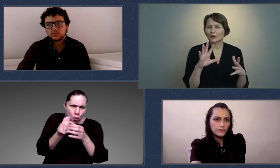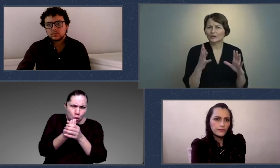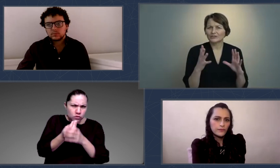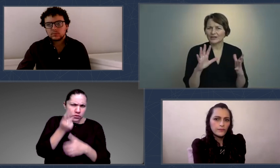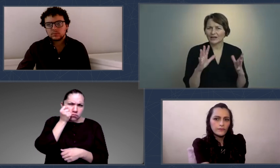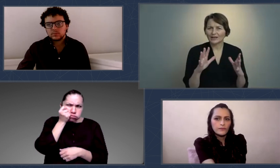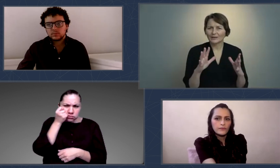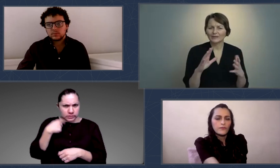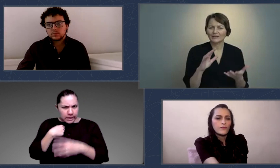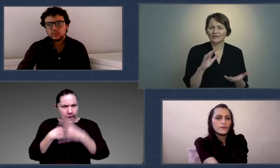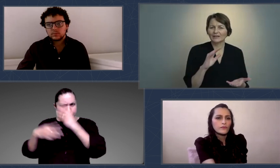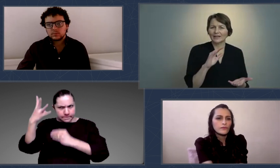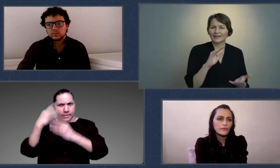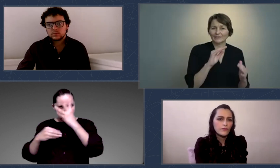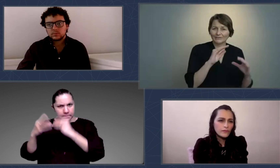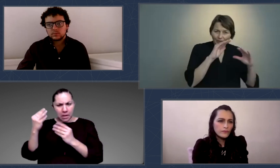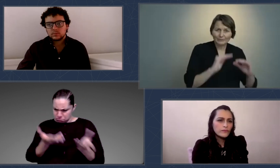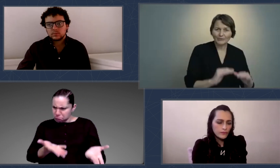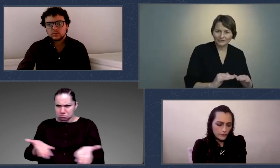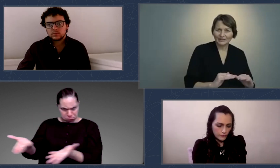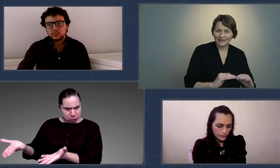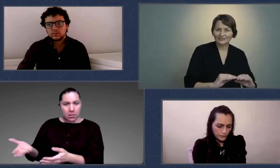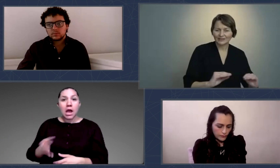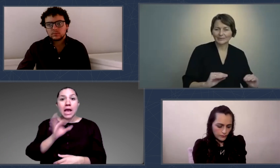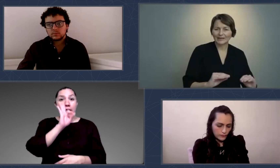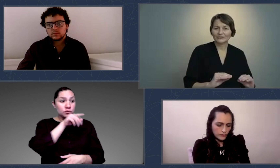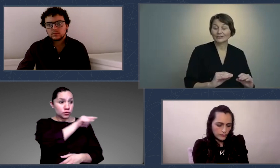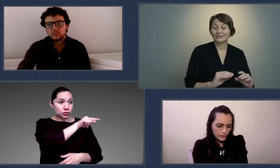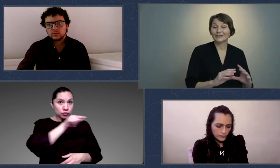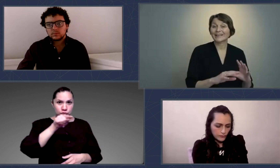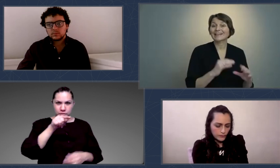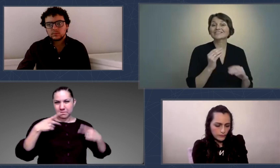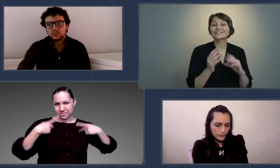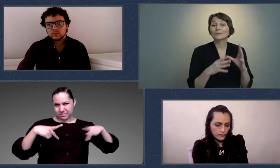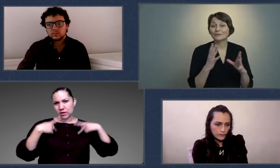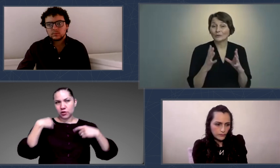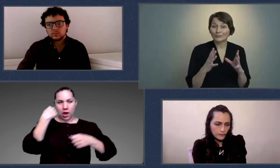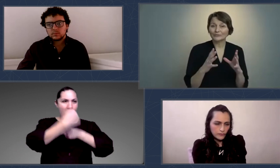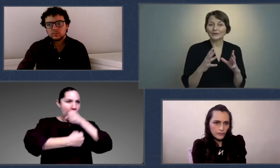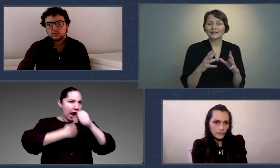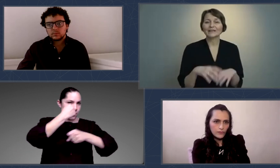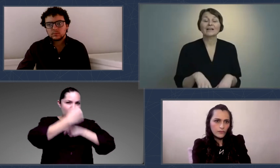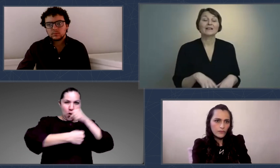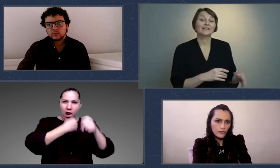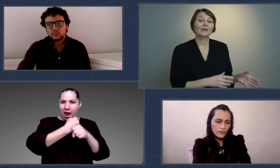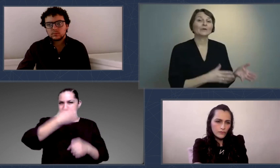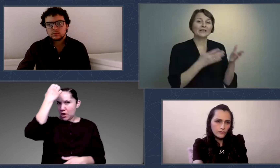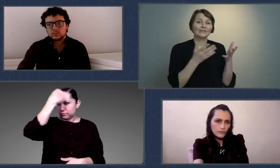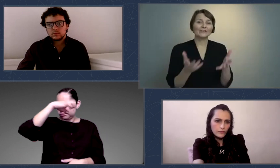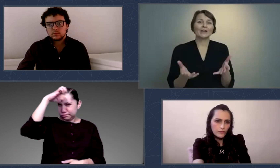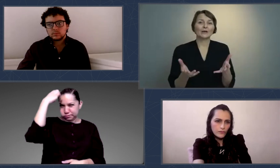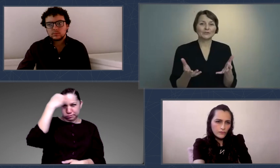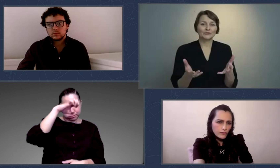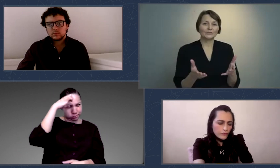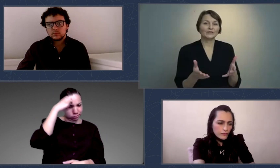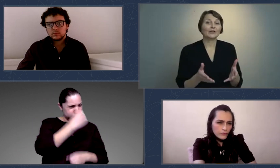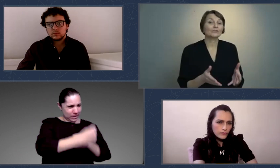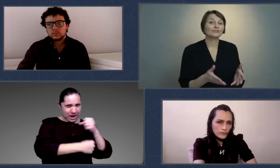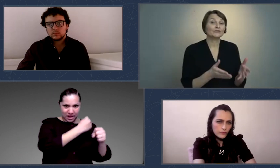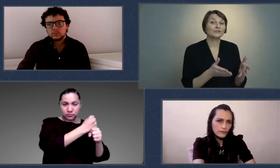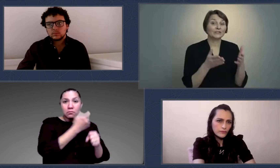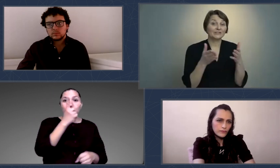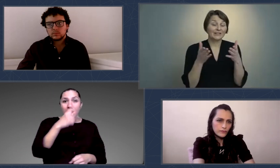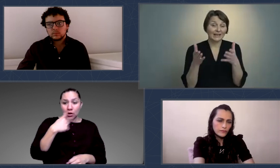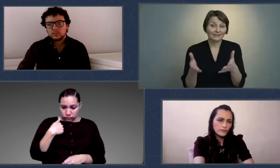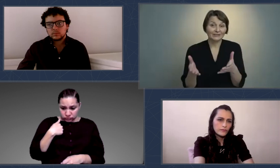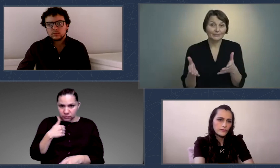por muchos años, pero America was an associate degree, which is like a ah, 2-year, no sometimes tenían un part-time, grado like